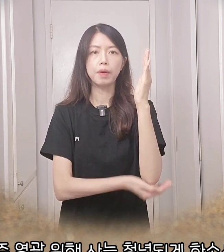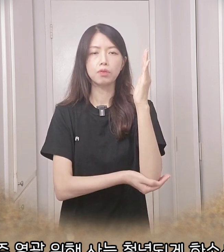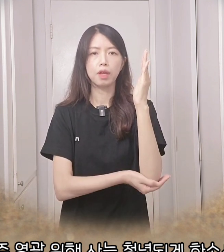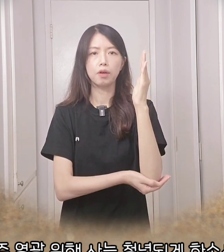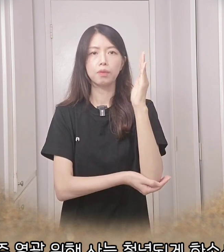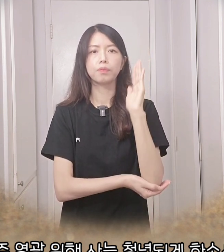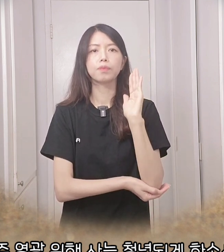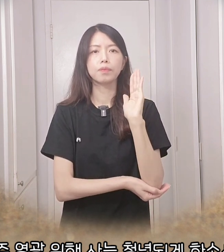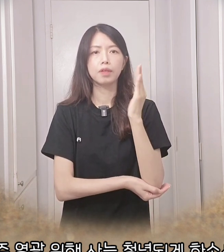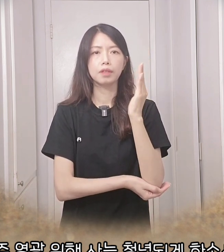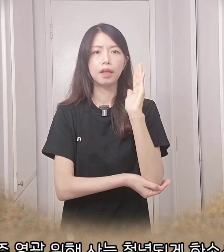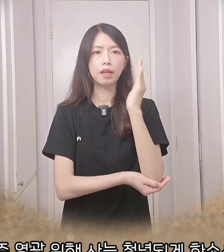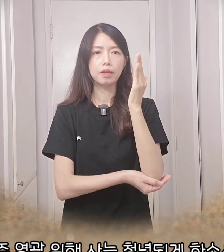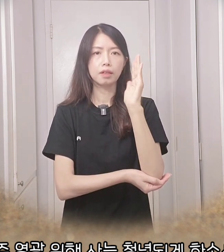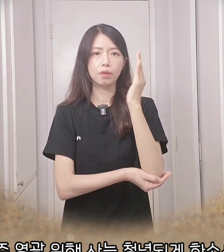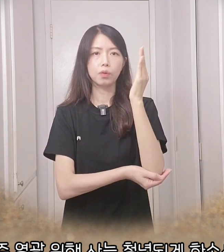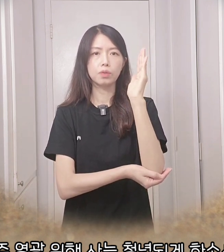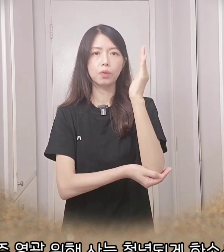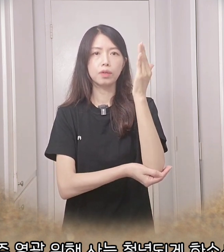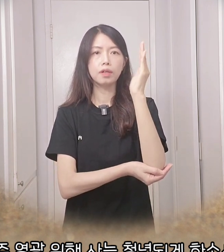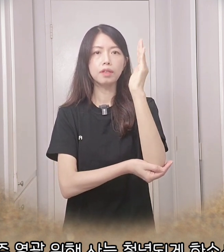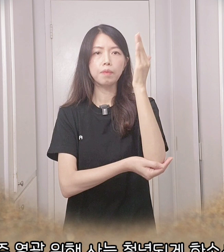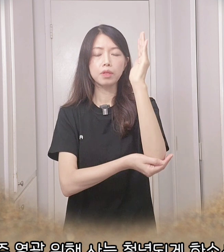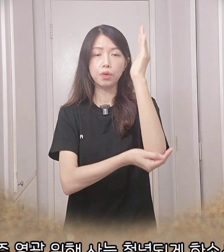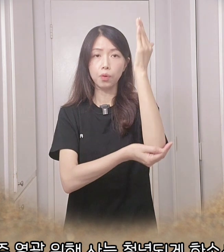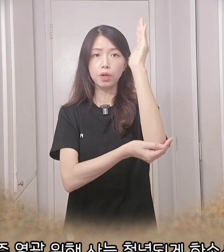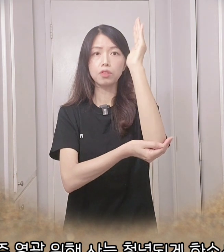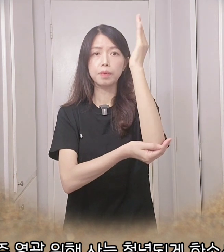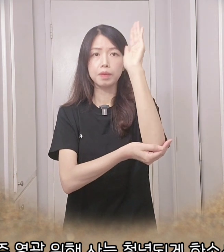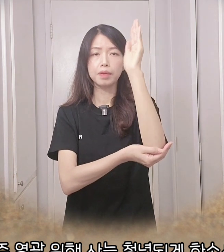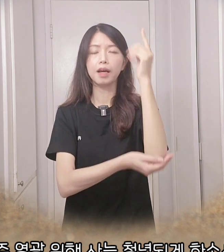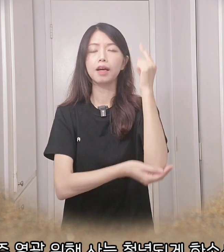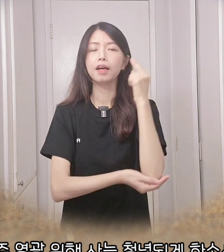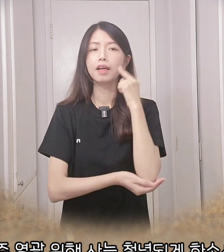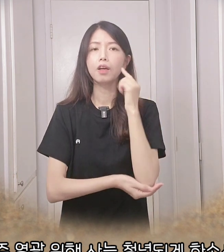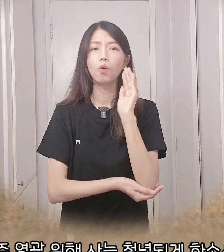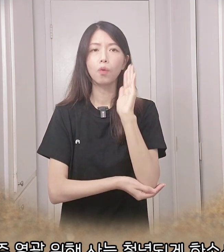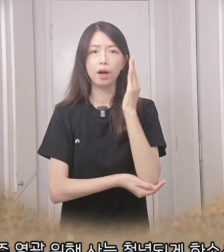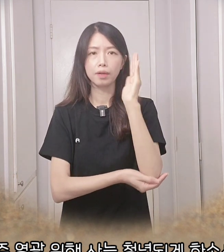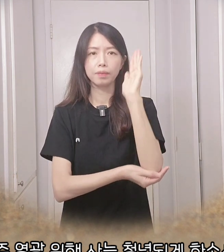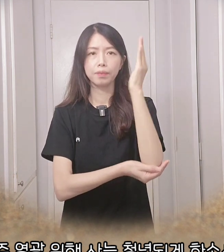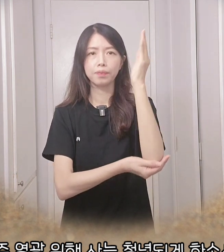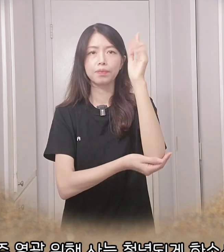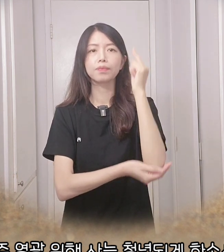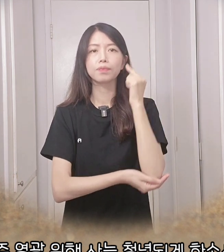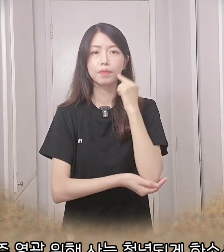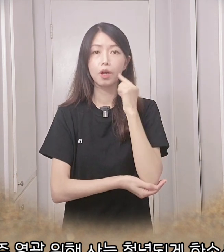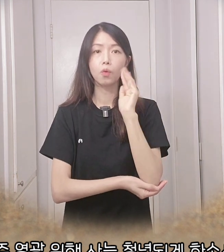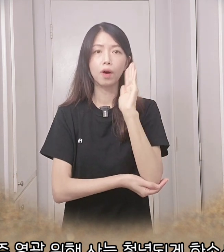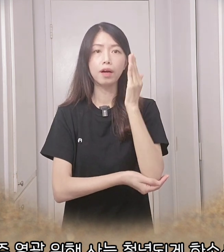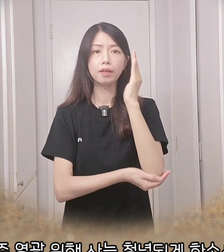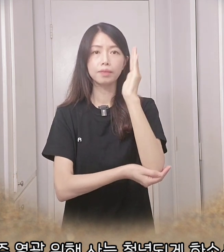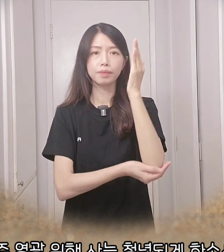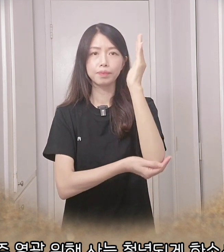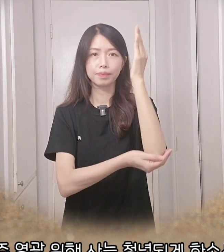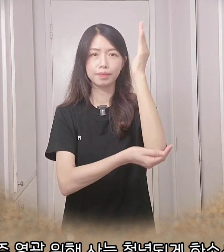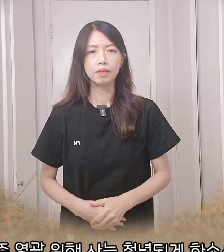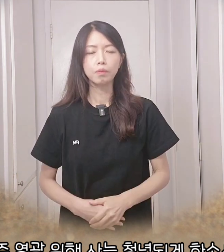팔꿈치를 잡아주세요. 이때 오른손을 흔들면서 위로 올려주시면 됩니다. 영광,